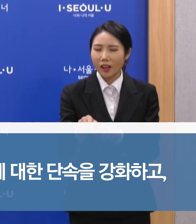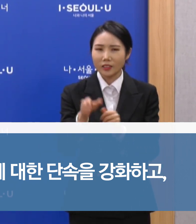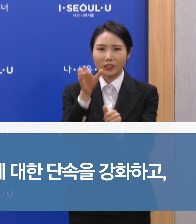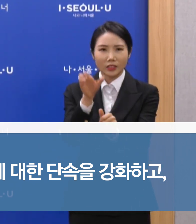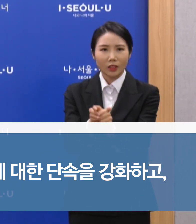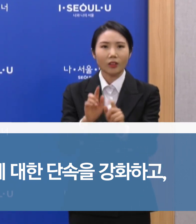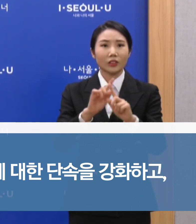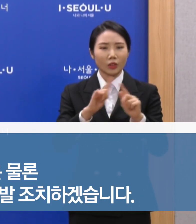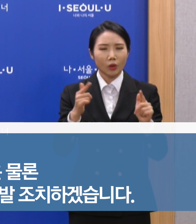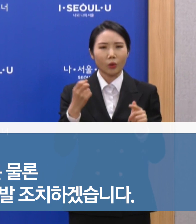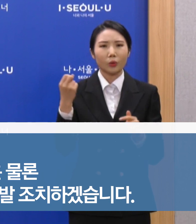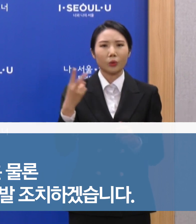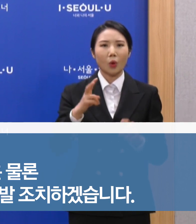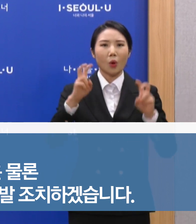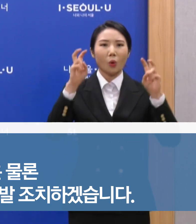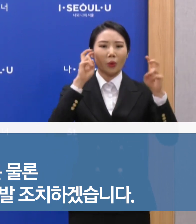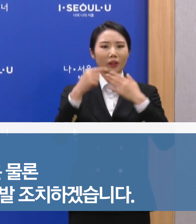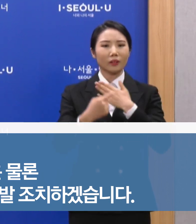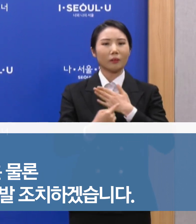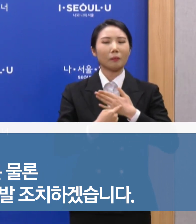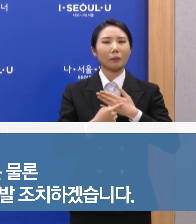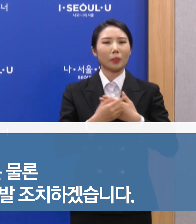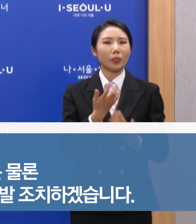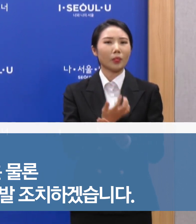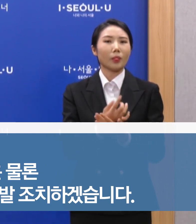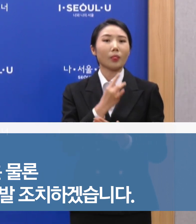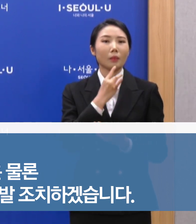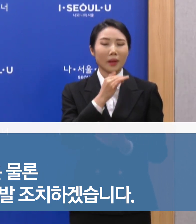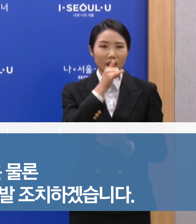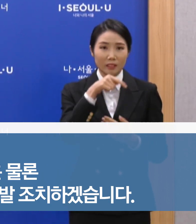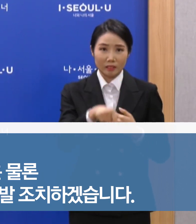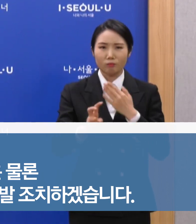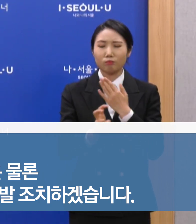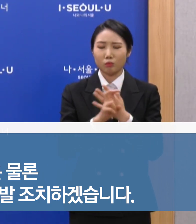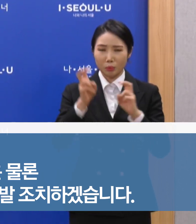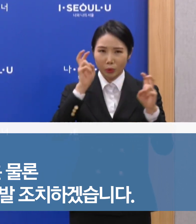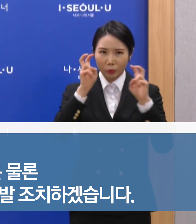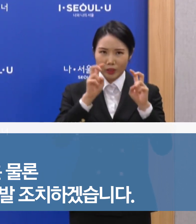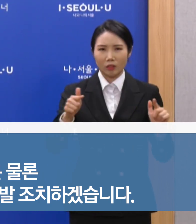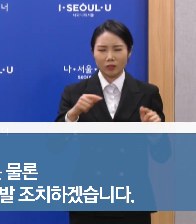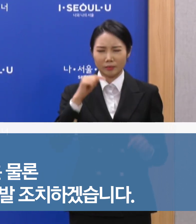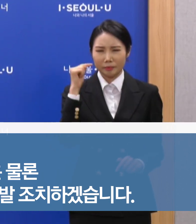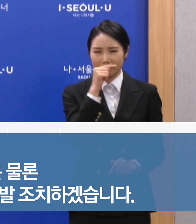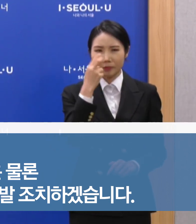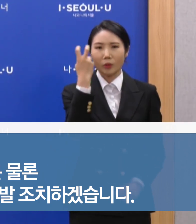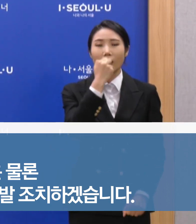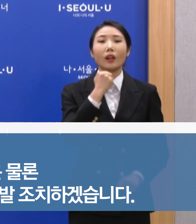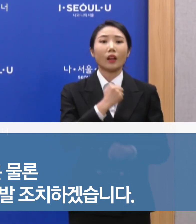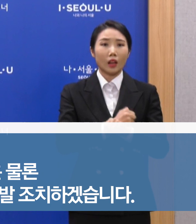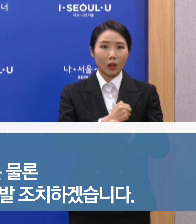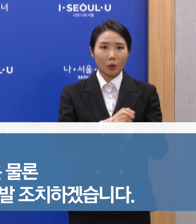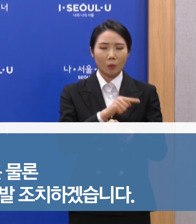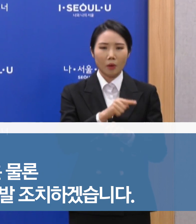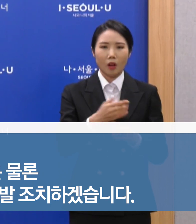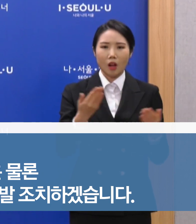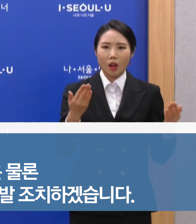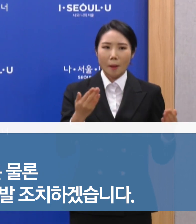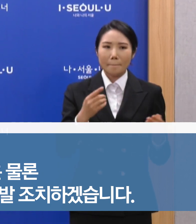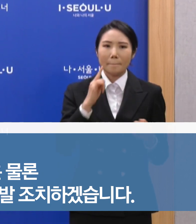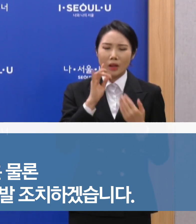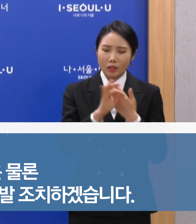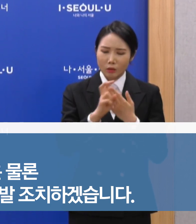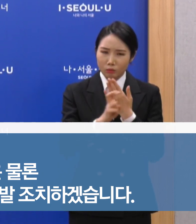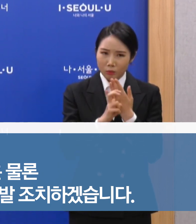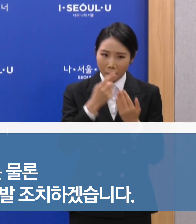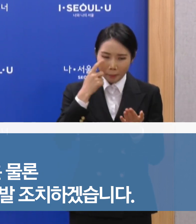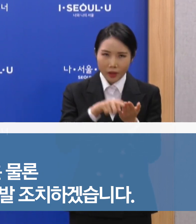단속을 강화하고 단속에서 적발된 업체에 대해서는 영업정지, 등록 취소 조치를 하는 것은 물론 자격증 명의